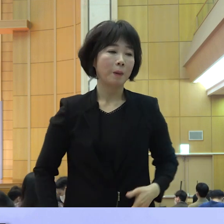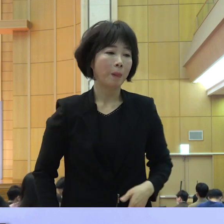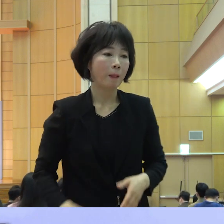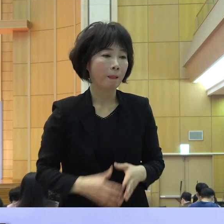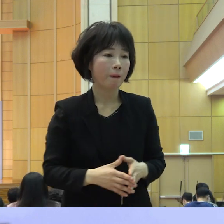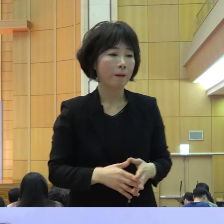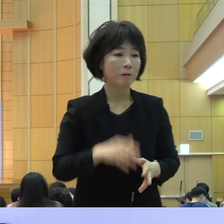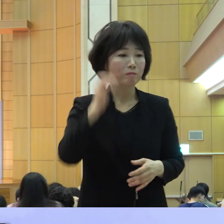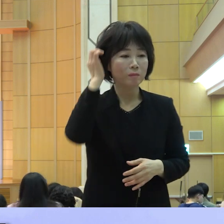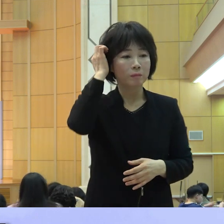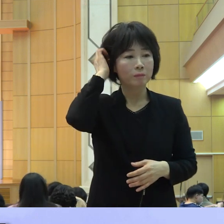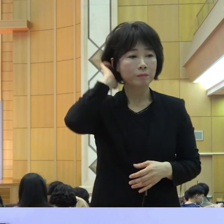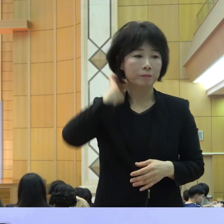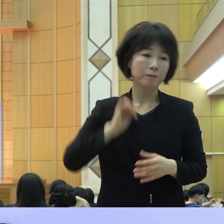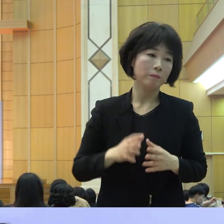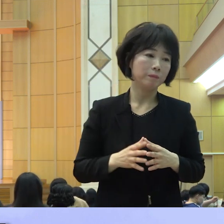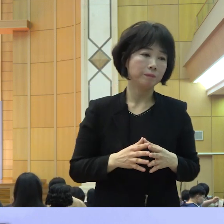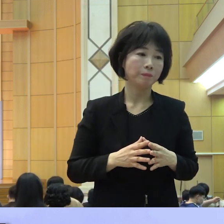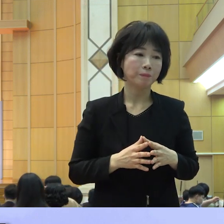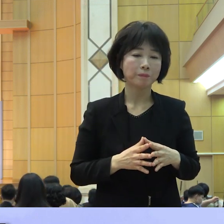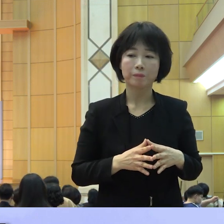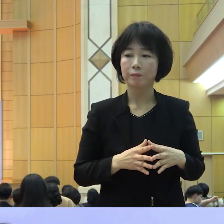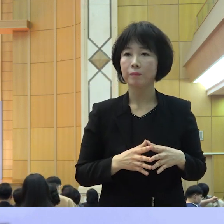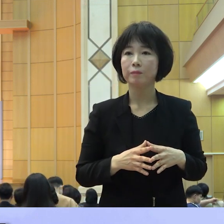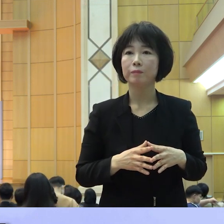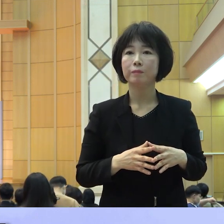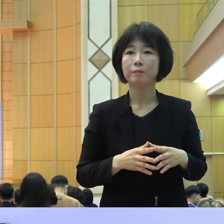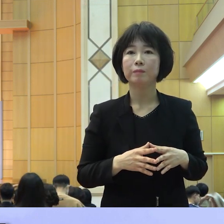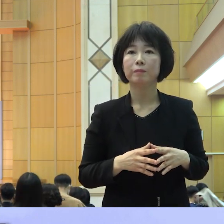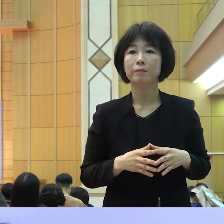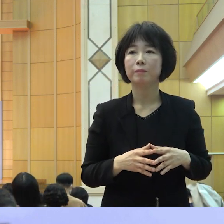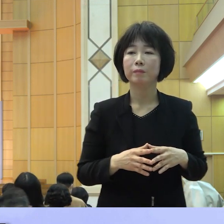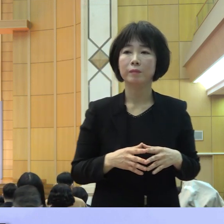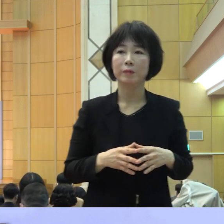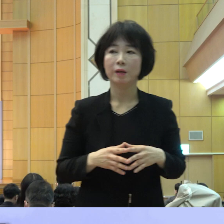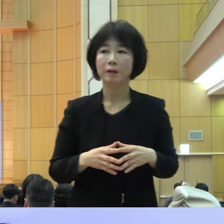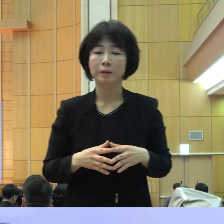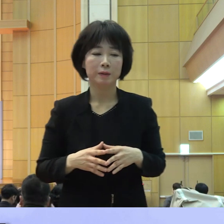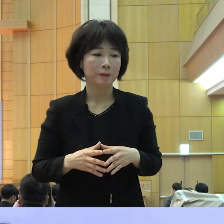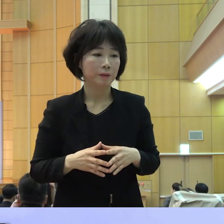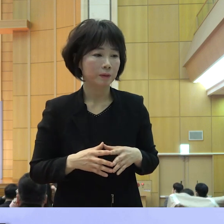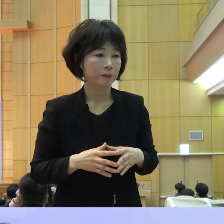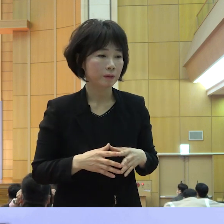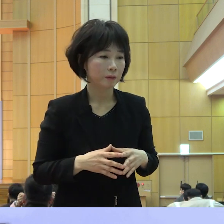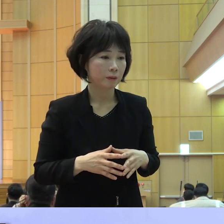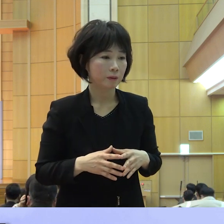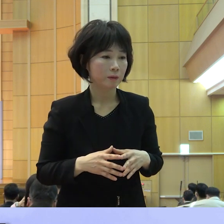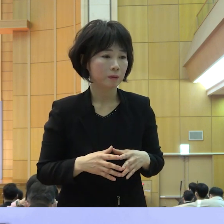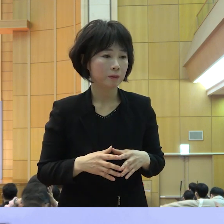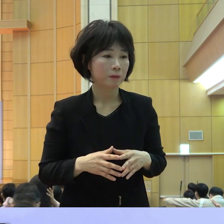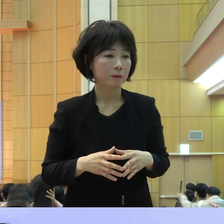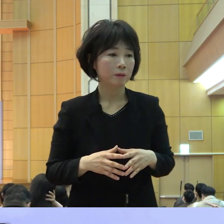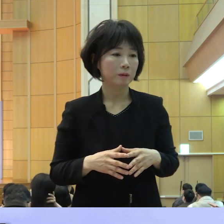좋으신 하나님 1절만 찬양하고 축도함으로 예배 마치도록 하겠습니다.